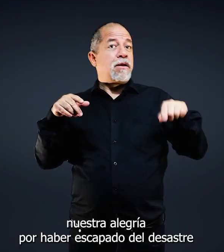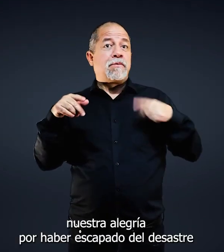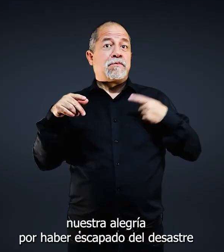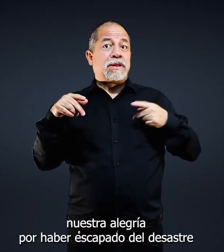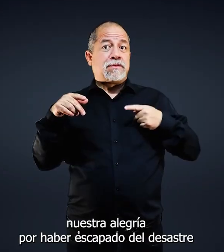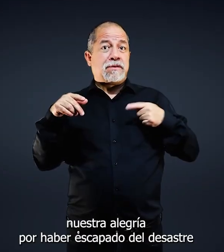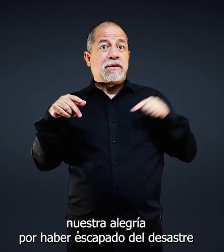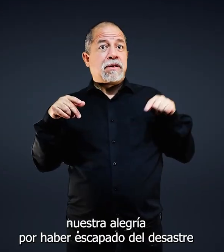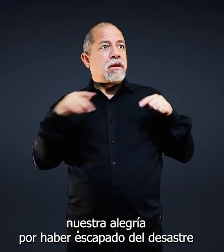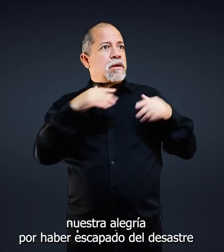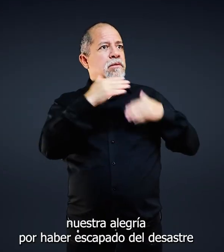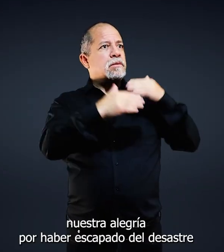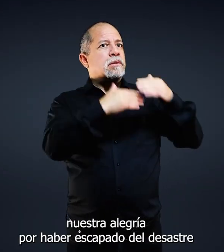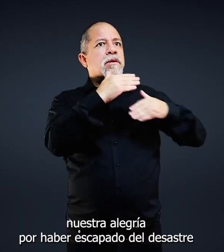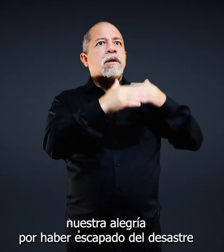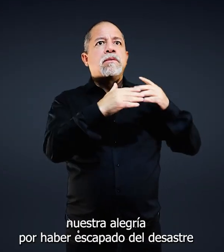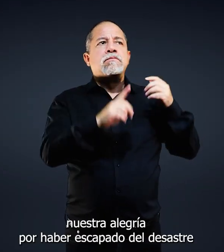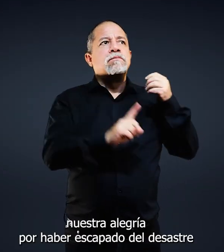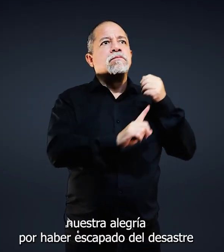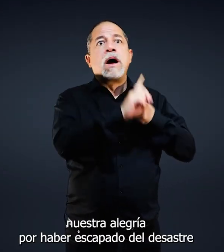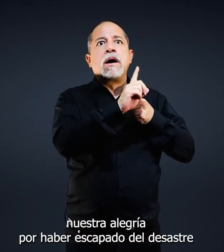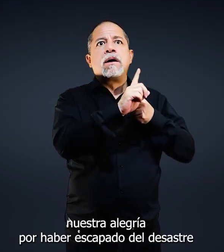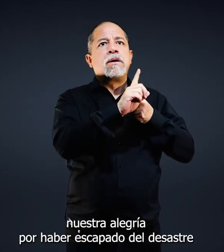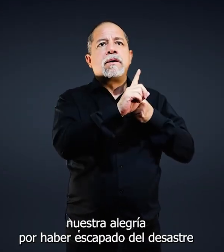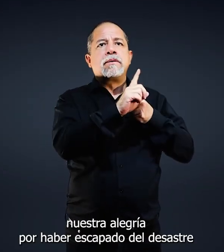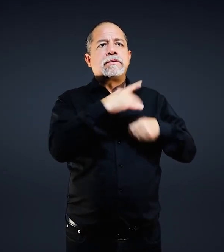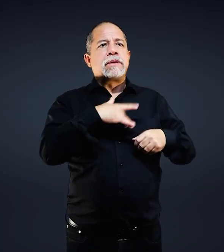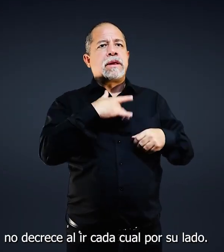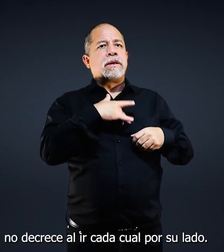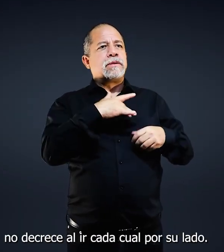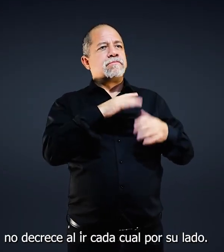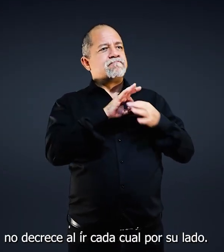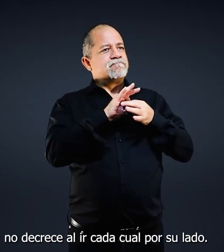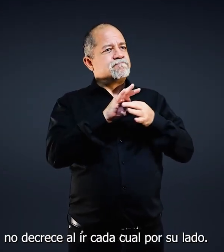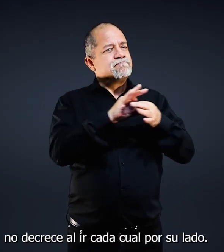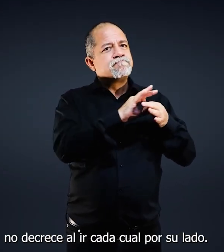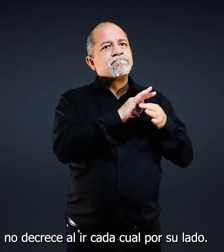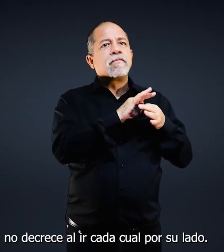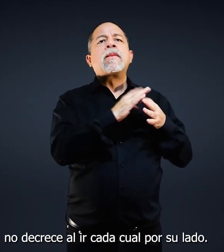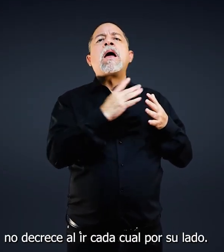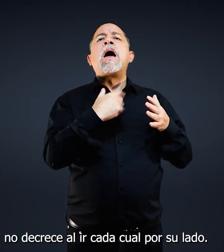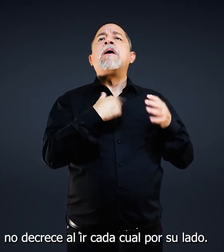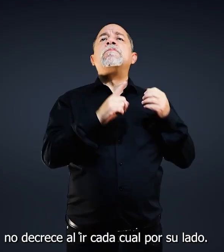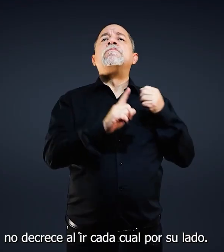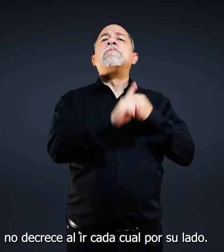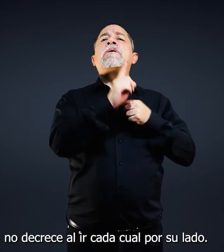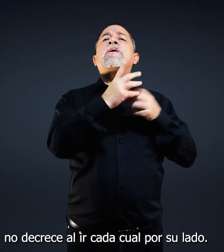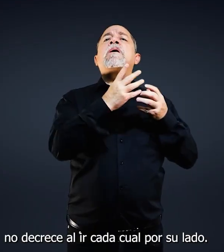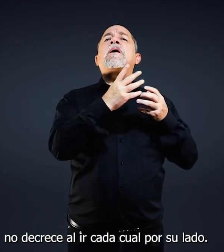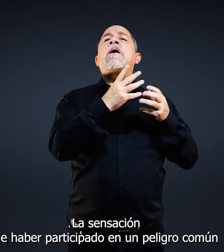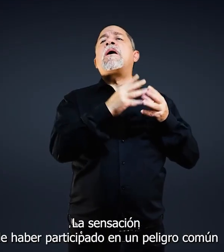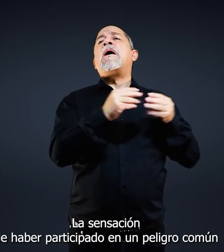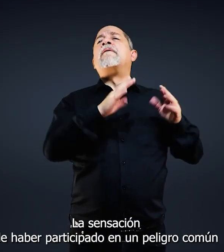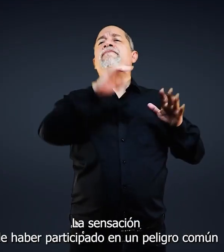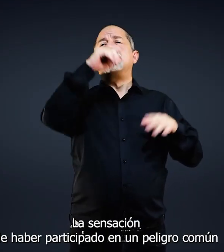nuestra alegría, por haber escapado del desastre, no decrece al ir cada cual por su lado. La sensación de